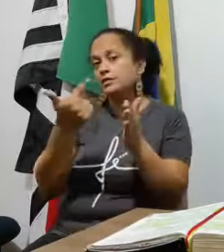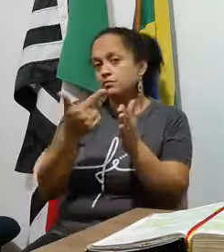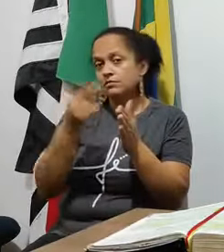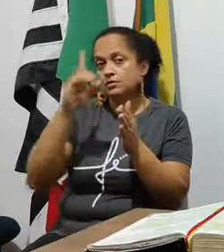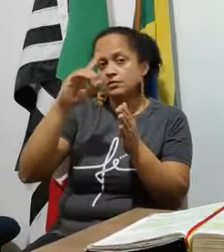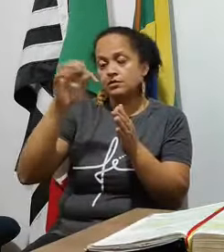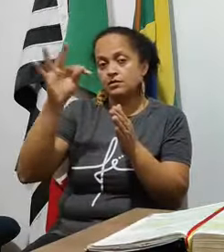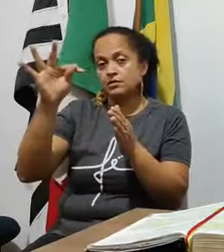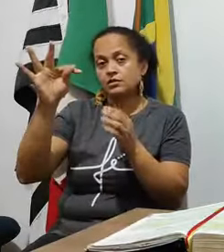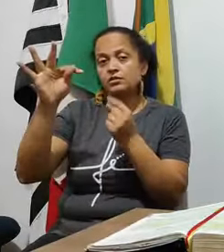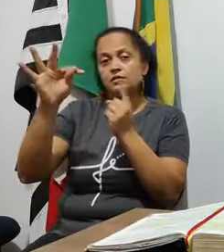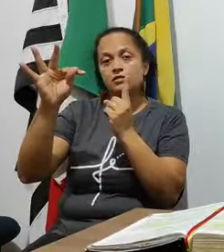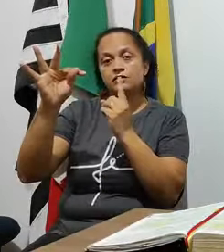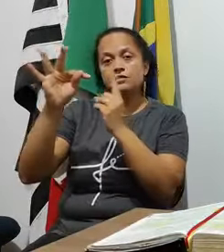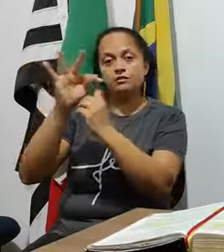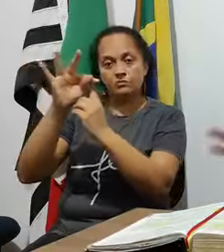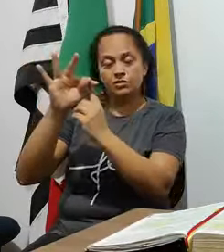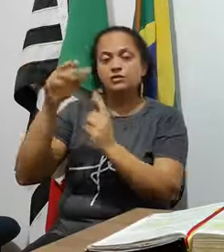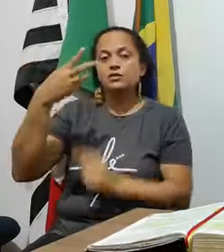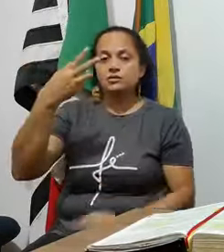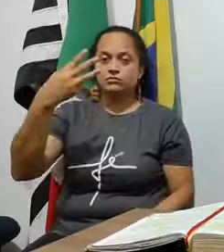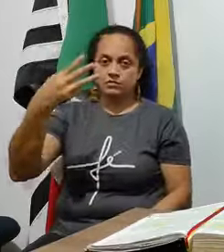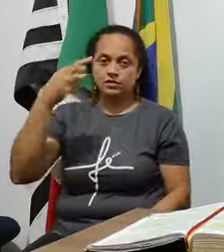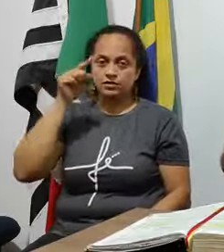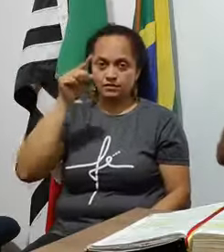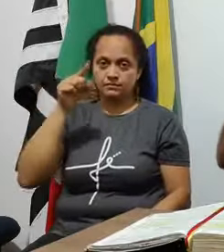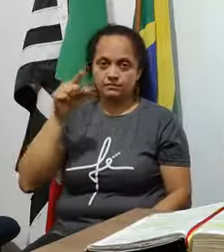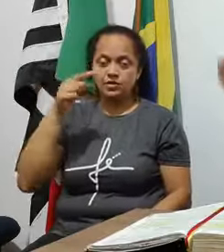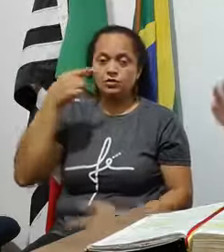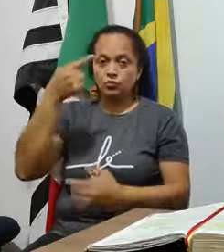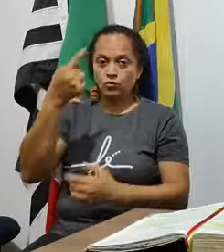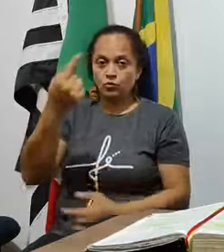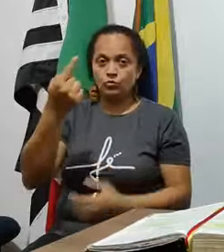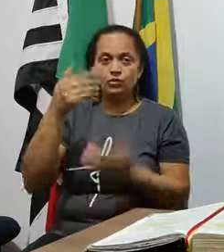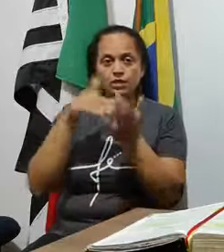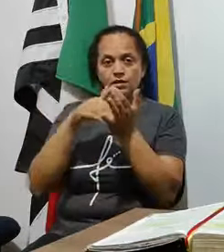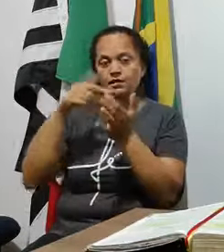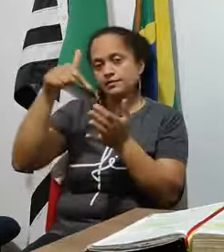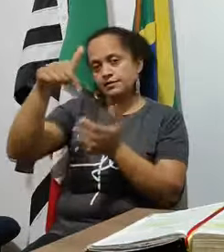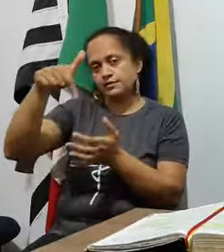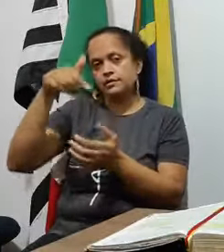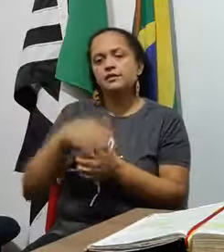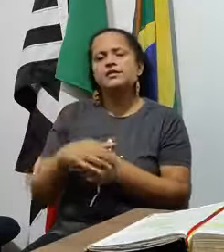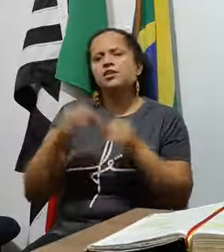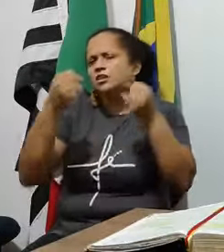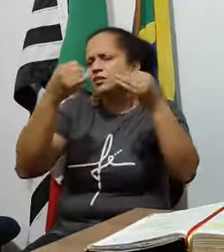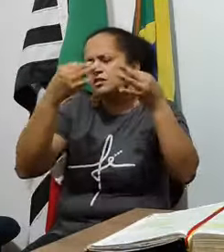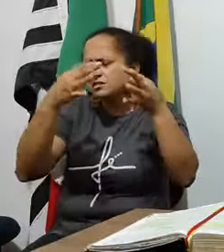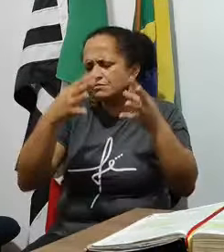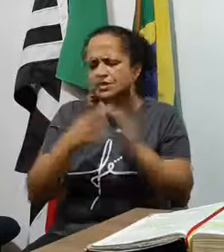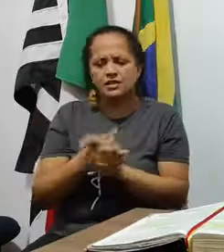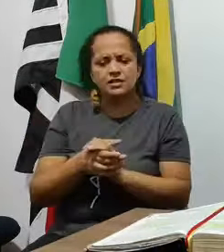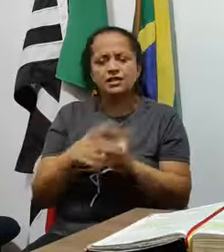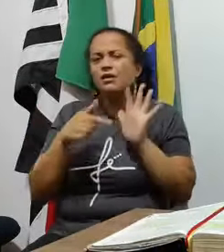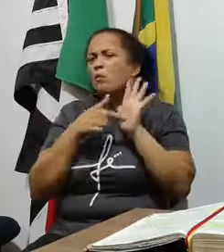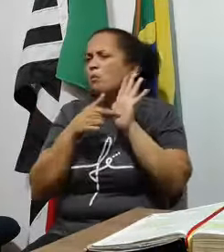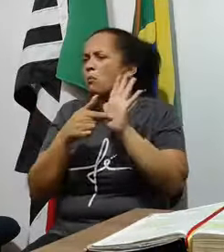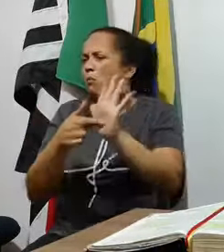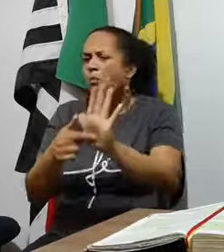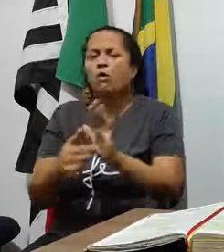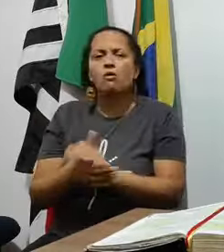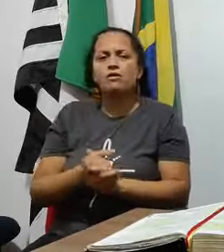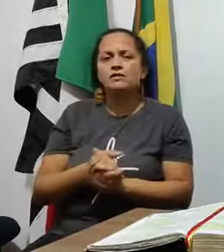Timóteo, no capítulo 3, do 1 ao 7, ele pinta um retrato exato, claro, do